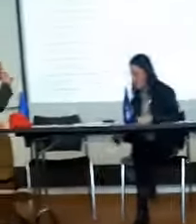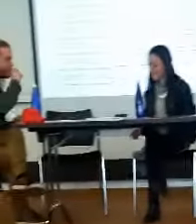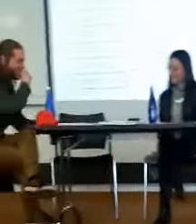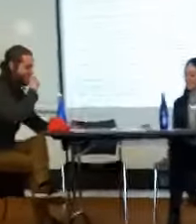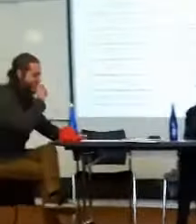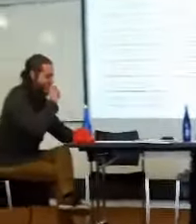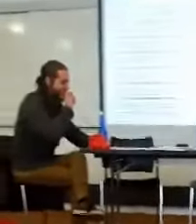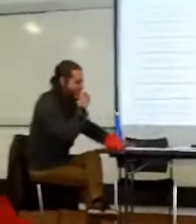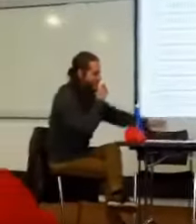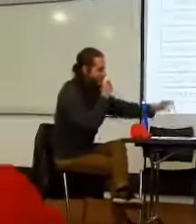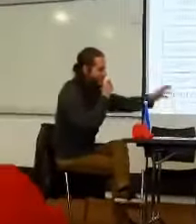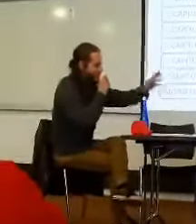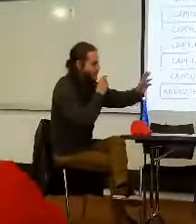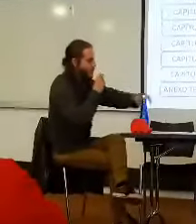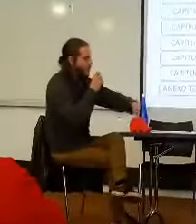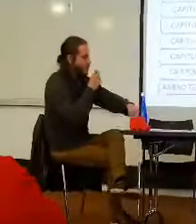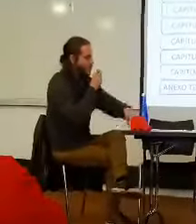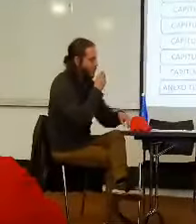Muchas gracias.